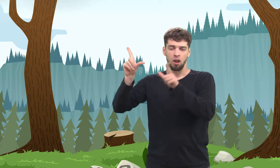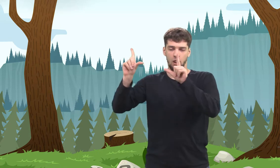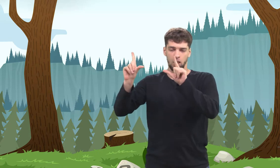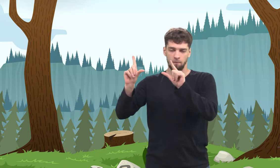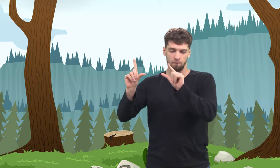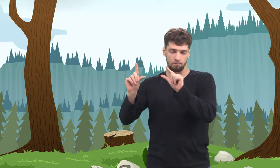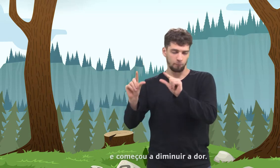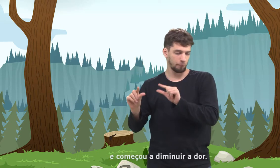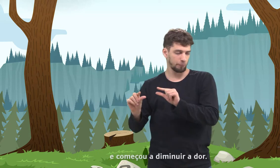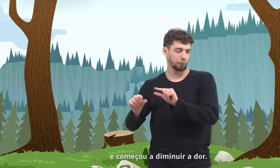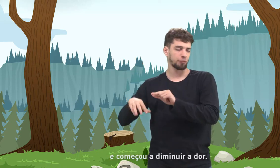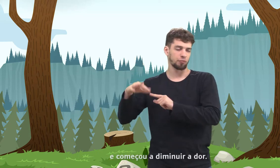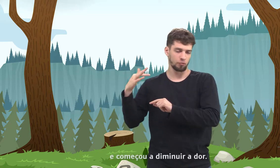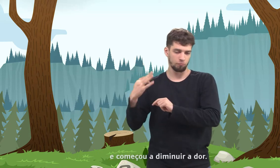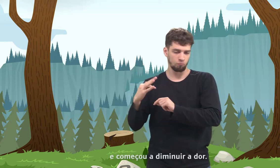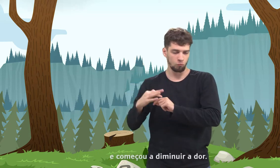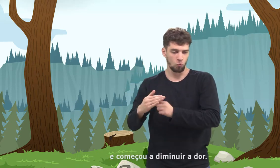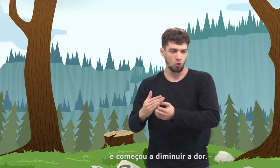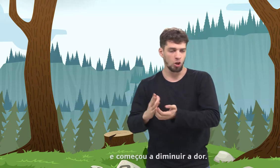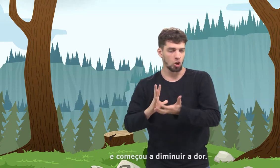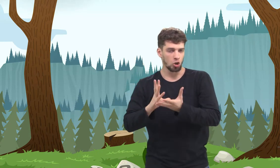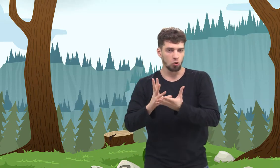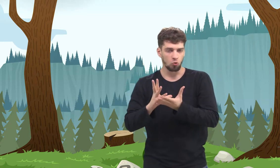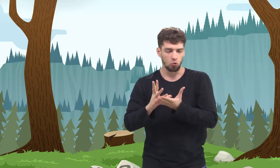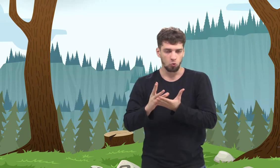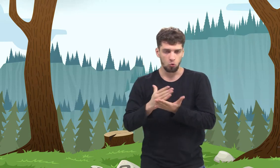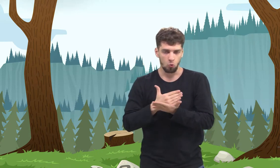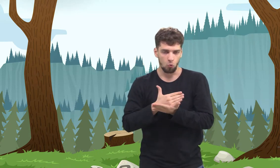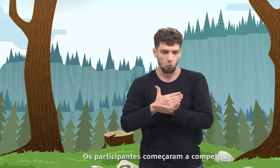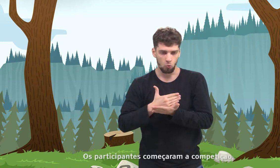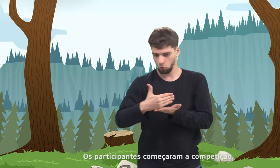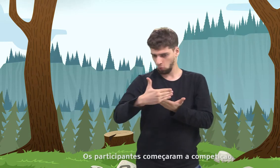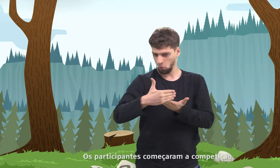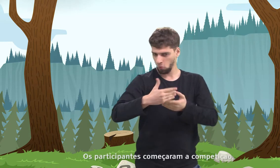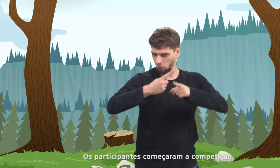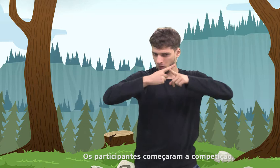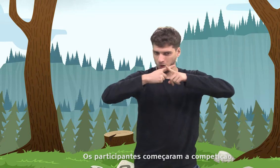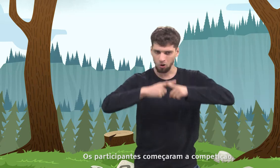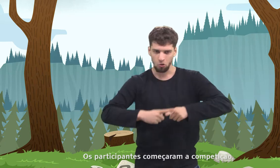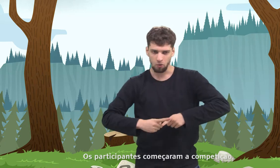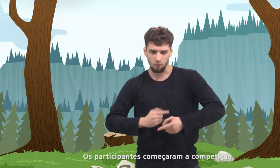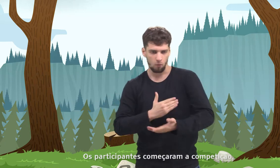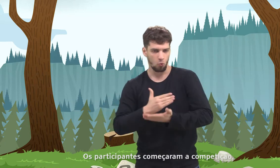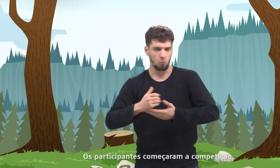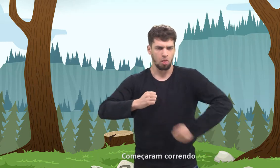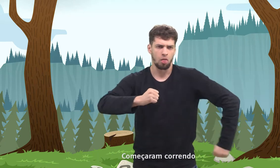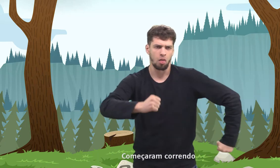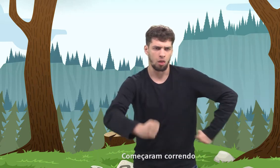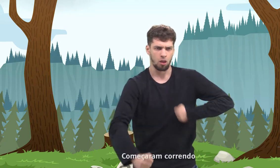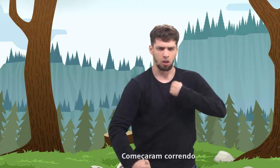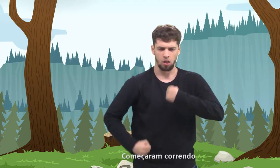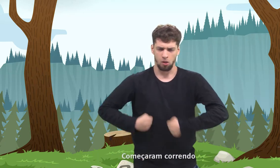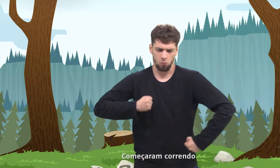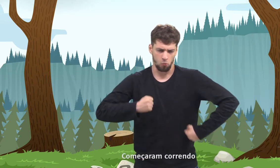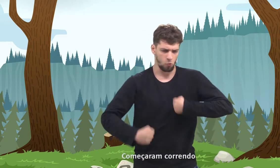e começou a diminuir a dor os participantes começaram a competição começar ocorrendo